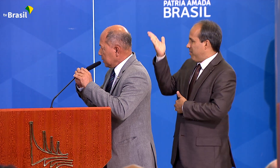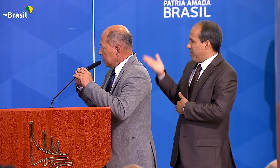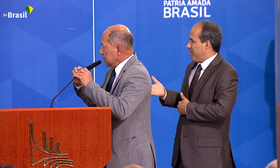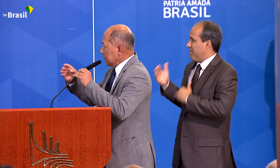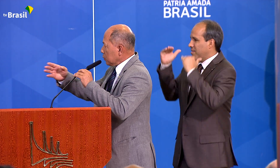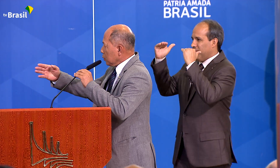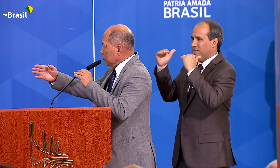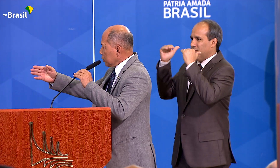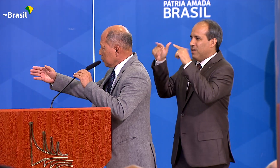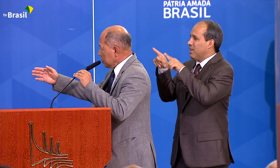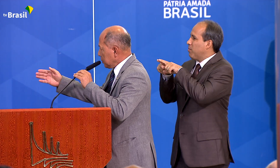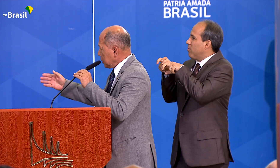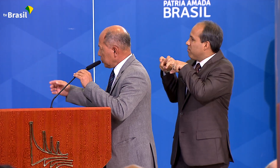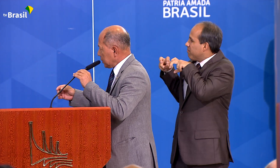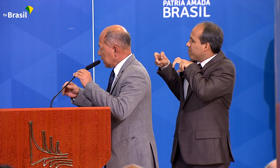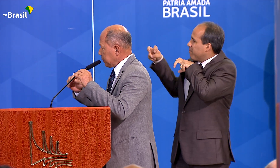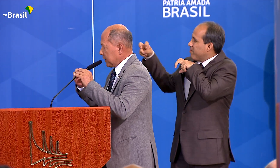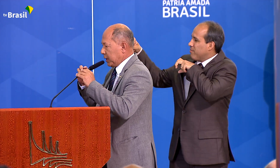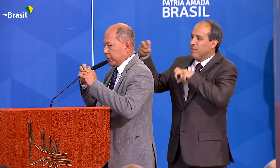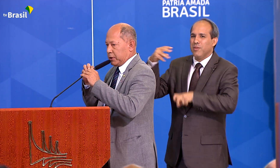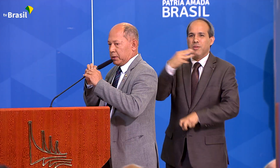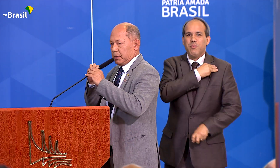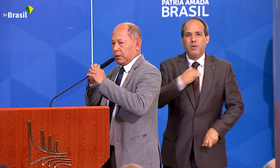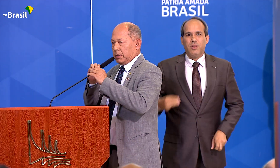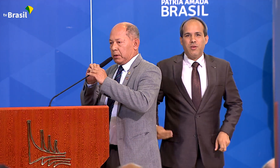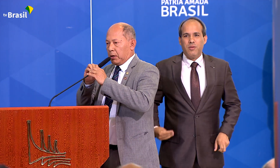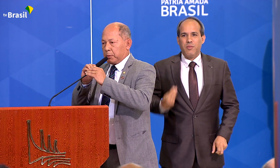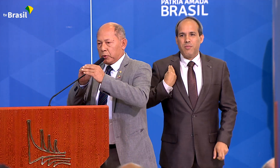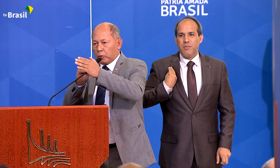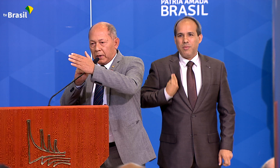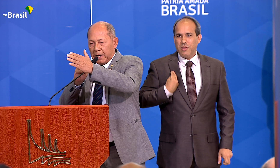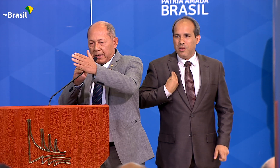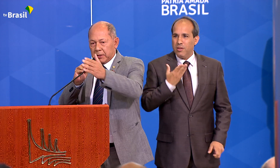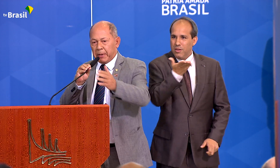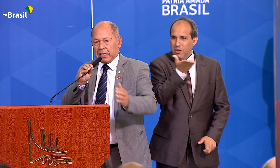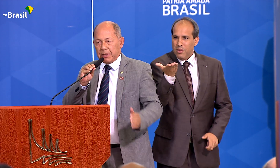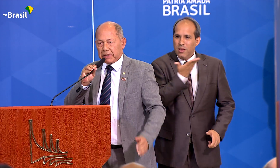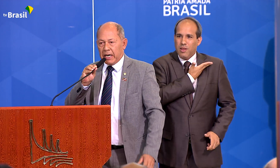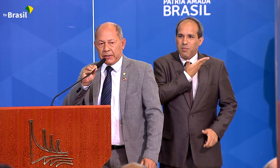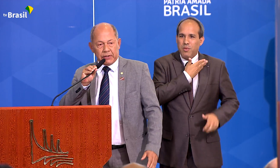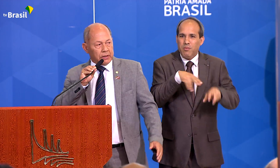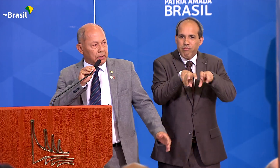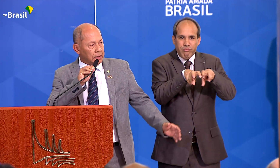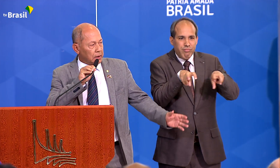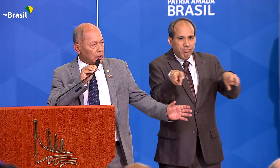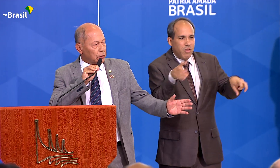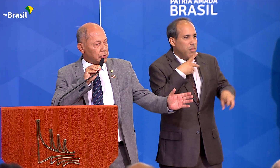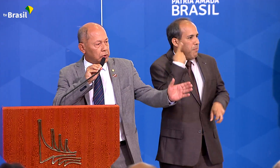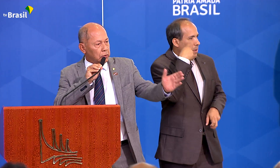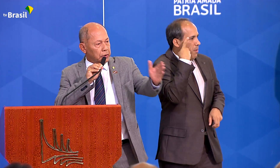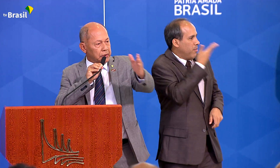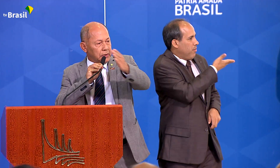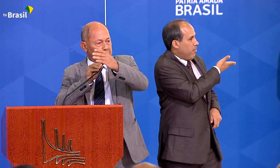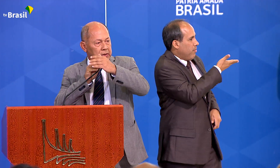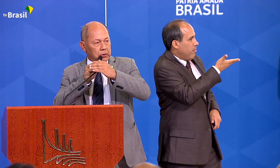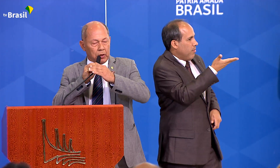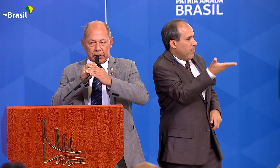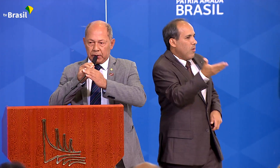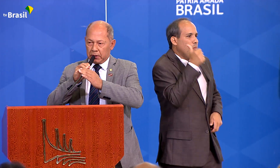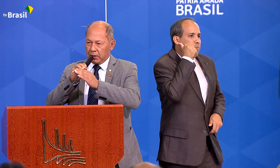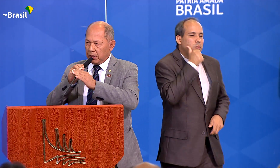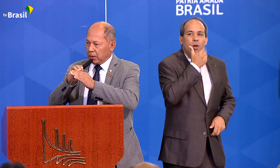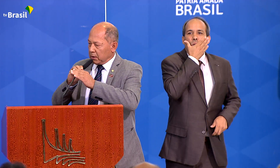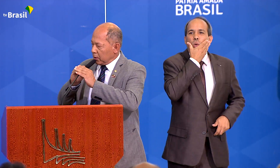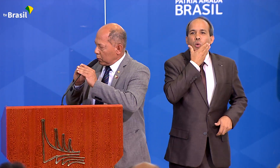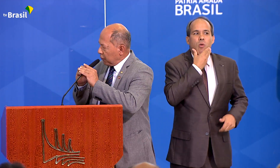excelência EA todos os ministros aqui presente aos meus colegas parlamentares aos senhores